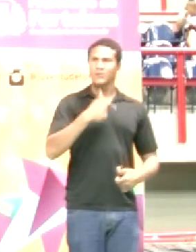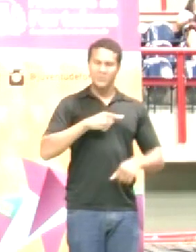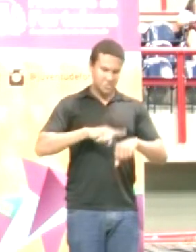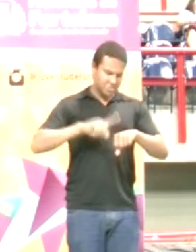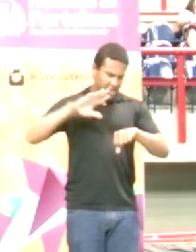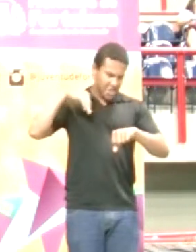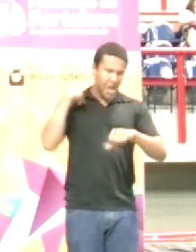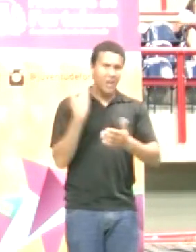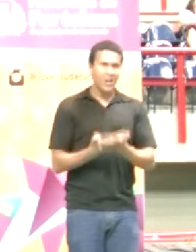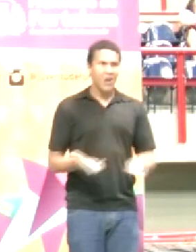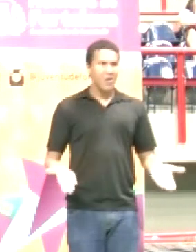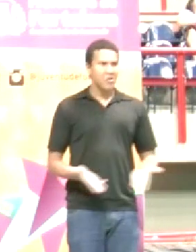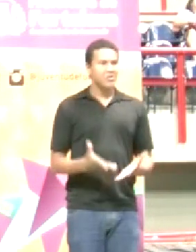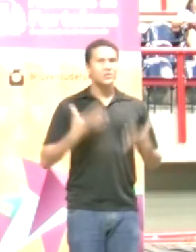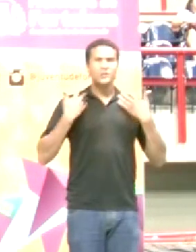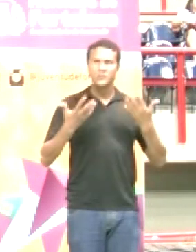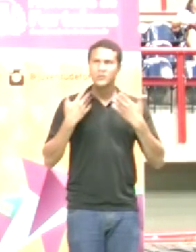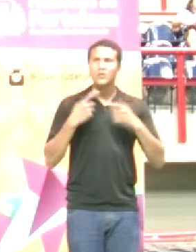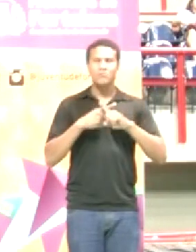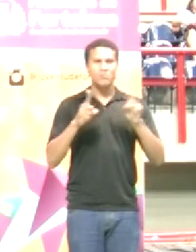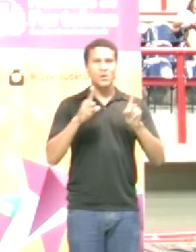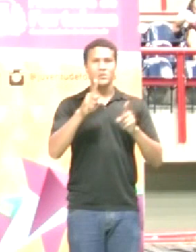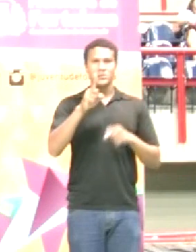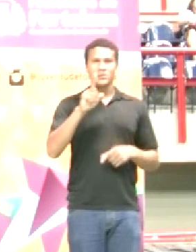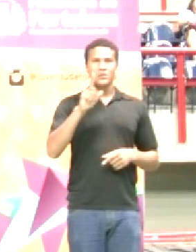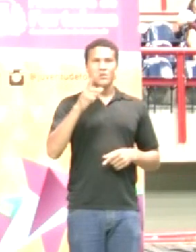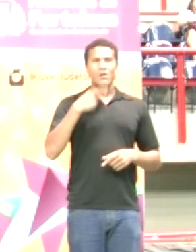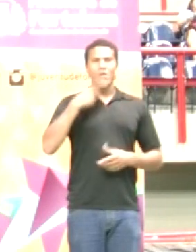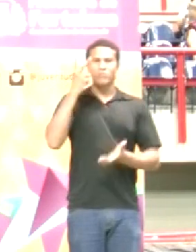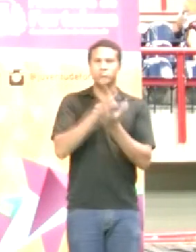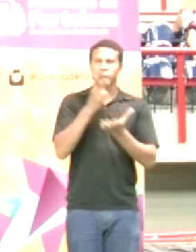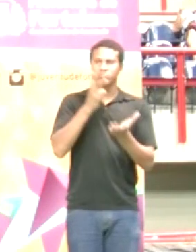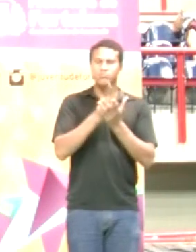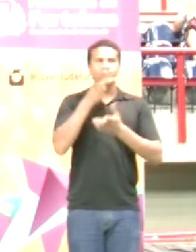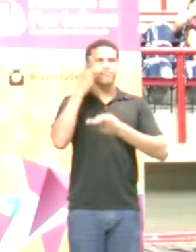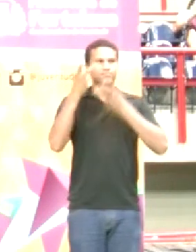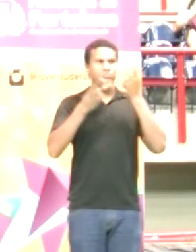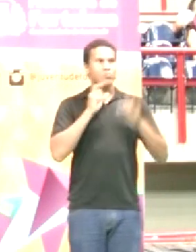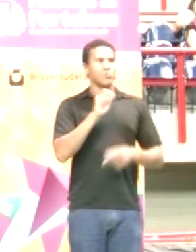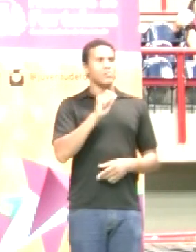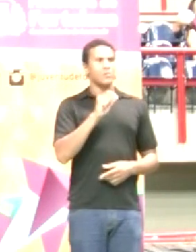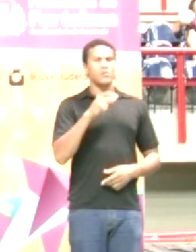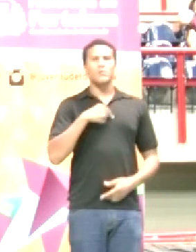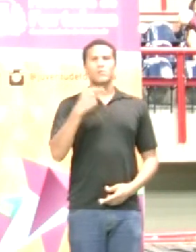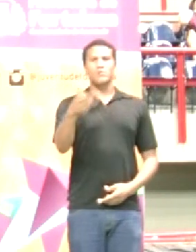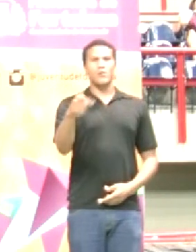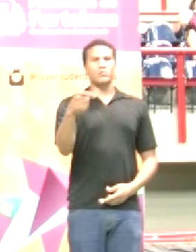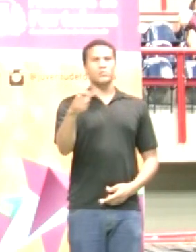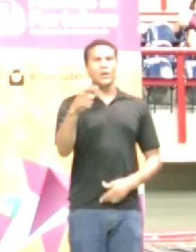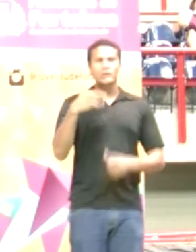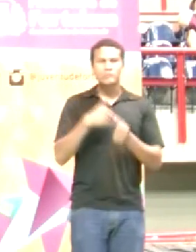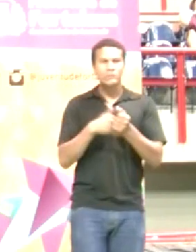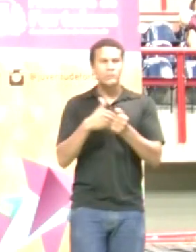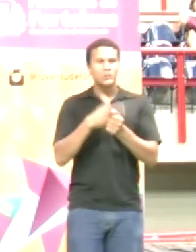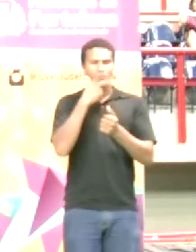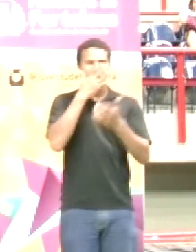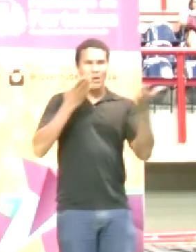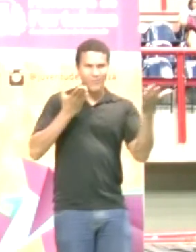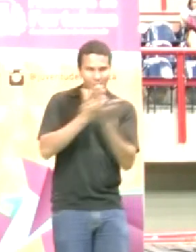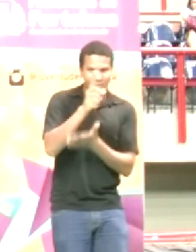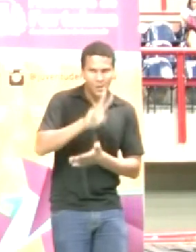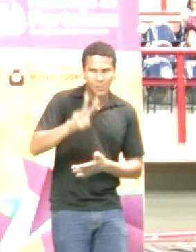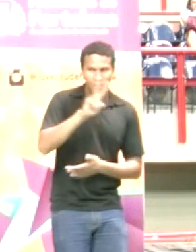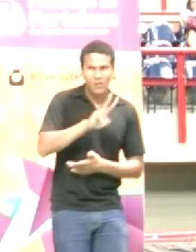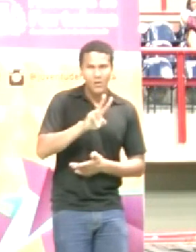aqui, nesse calor. Mas assim, como eu venho falando sempre, pessoal, não existe segredo para se passar no